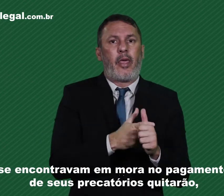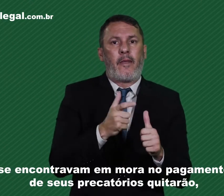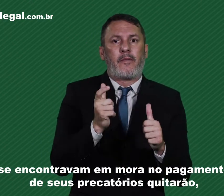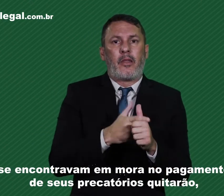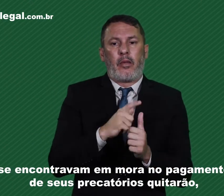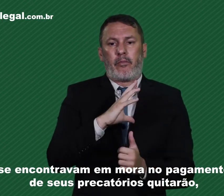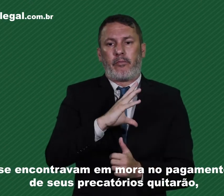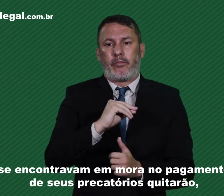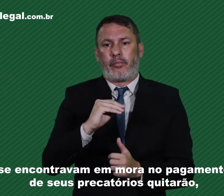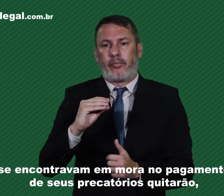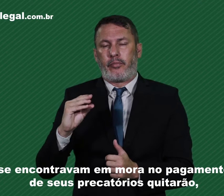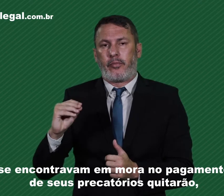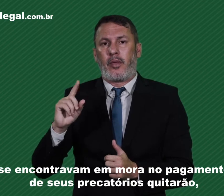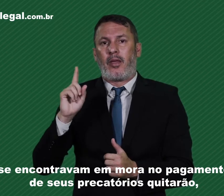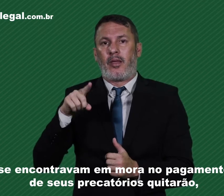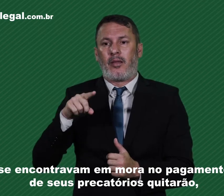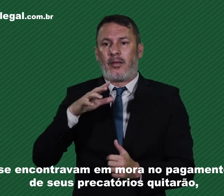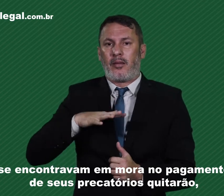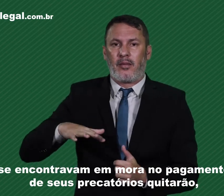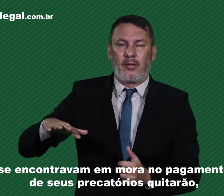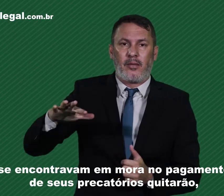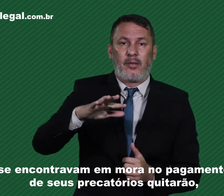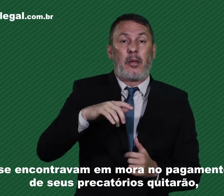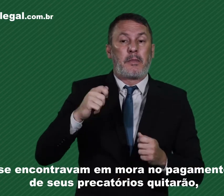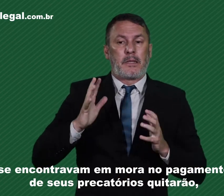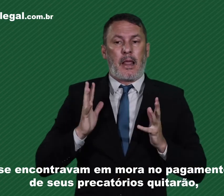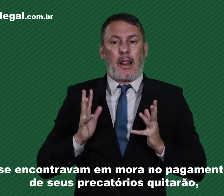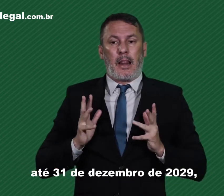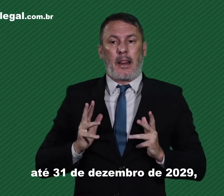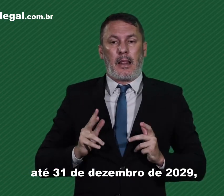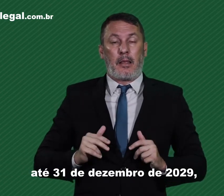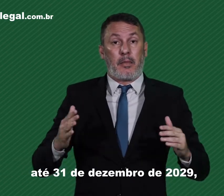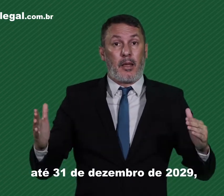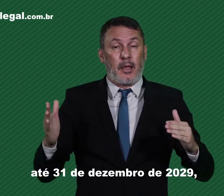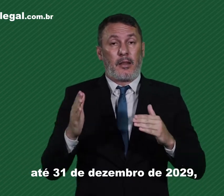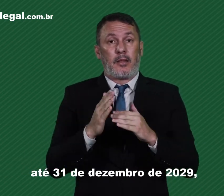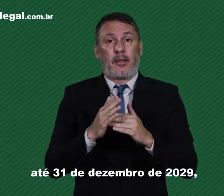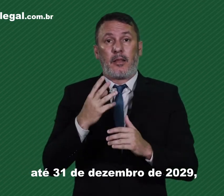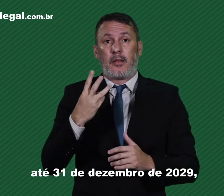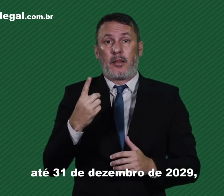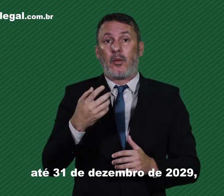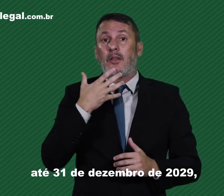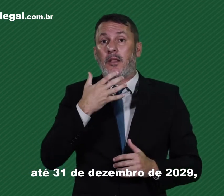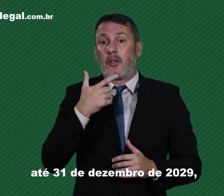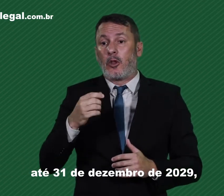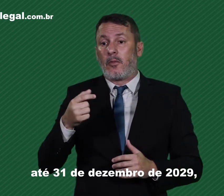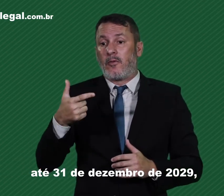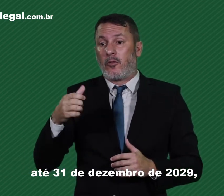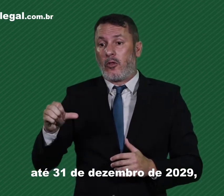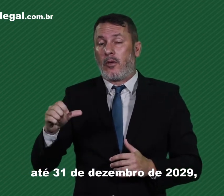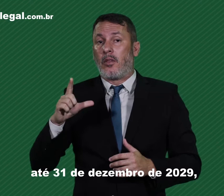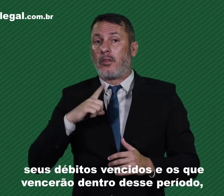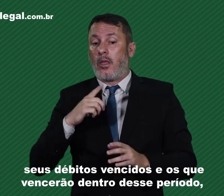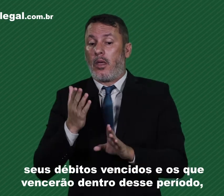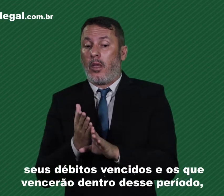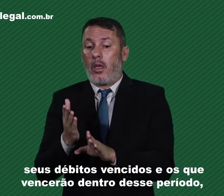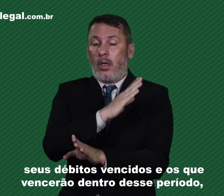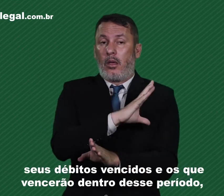encontravam em mora no pagamento de seus precatórios quitaram até Trinta e Um de dezembro de2001 os seus